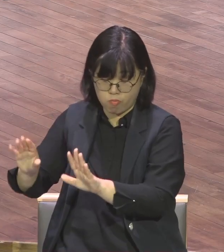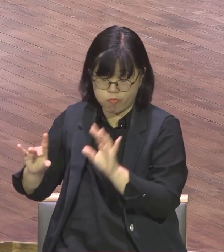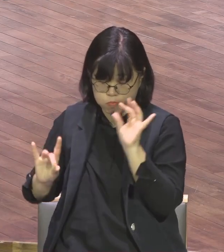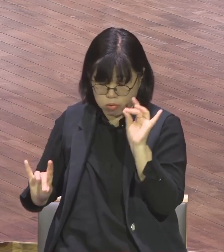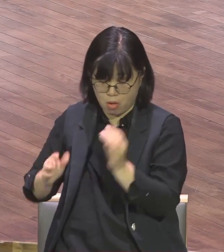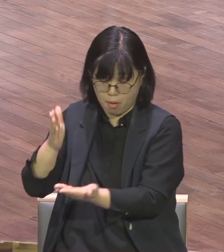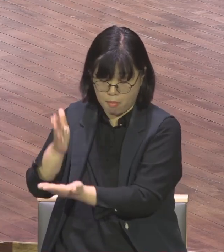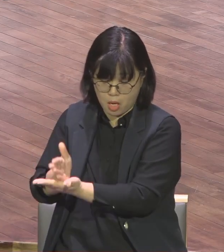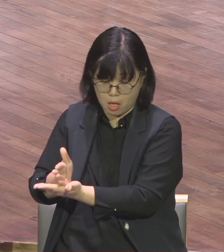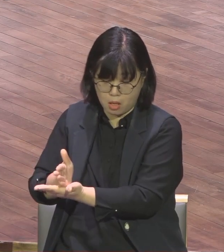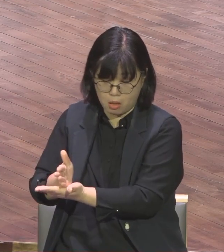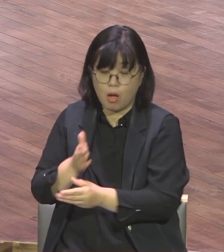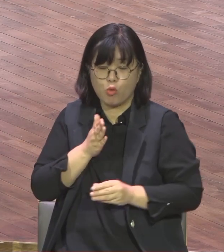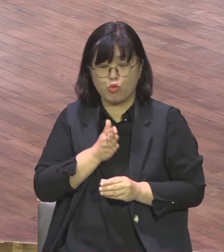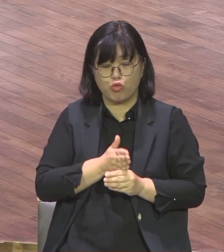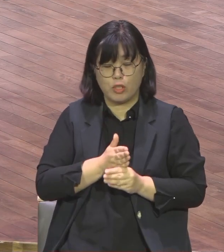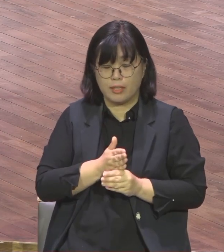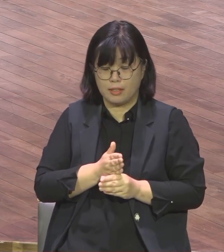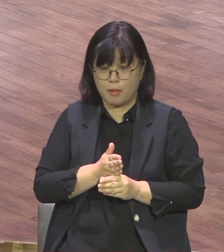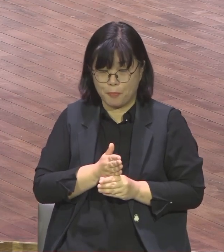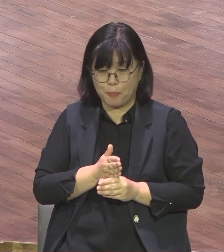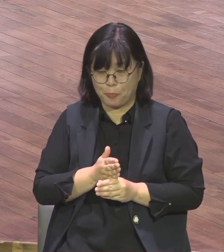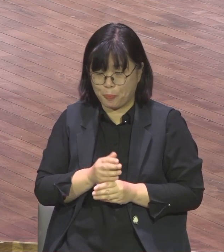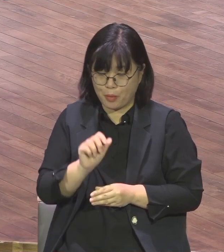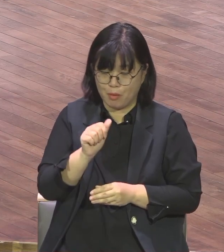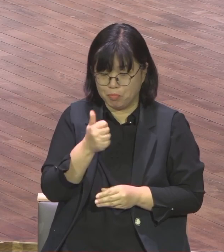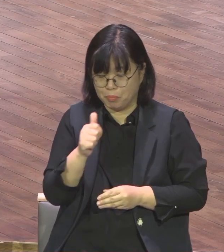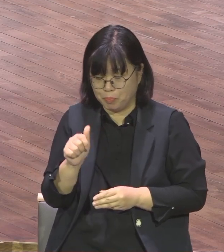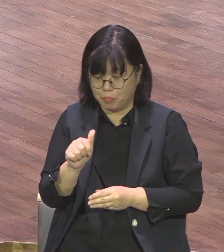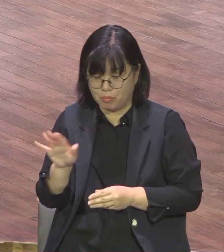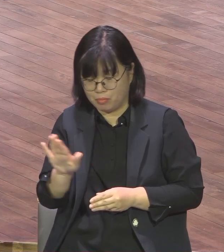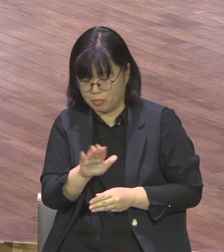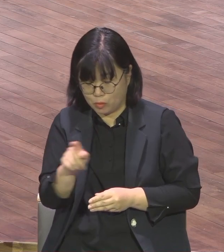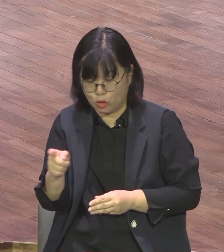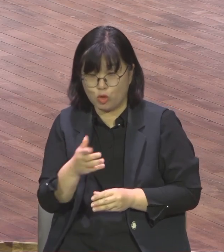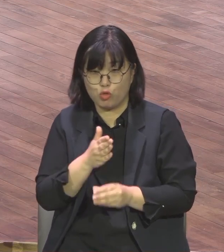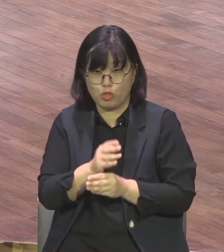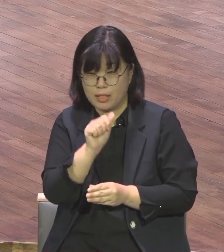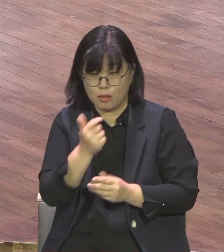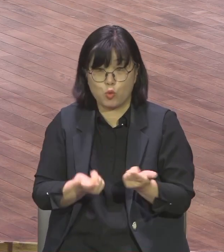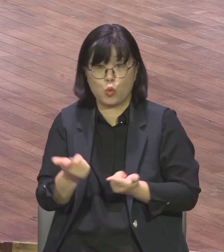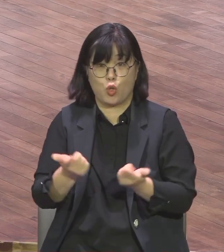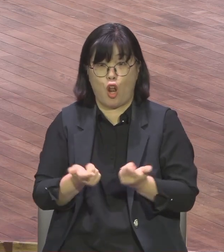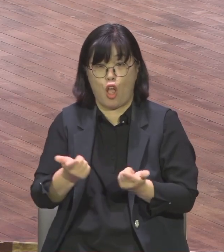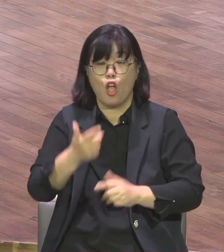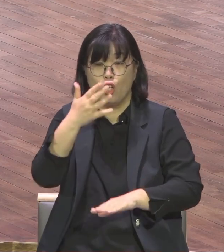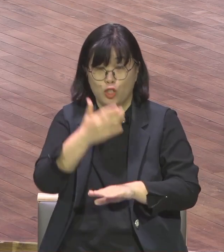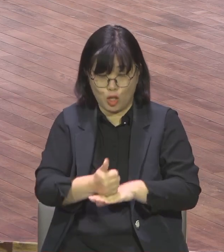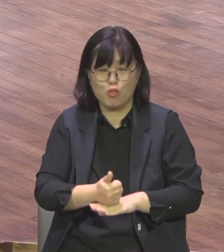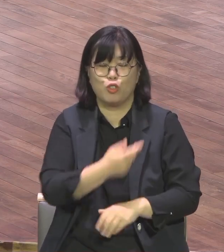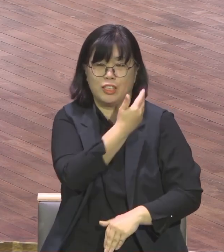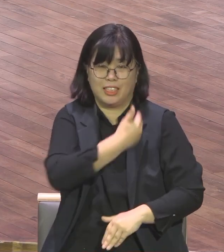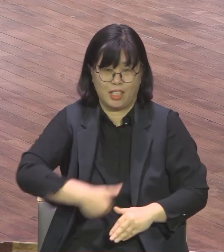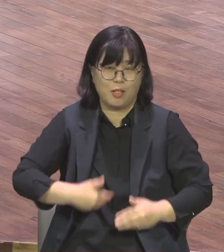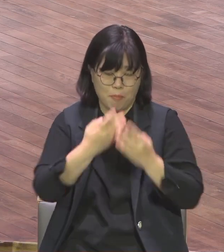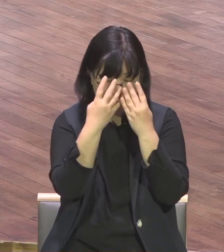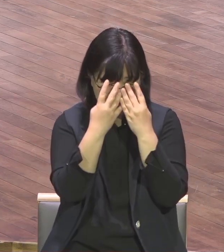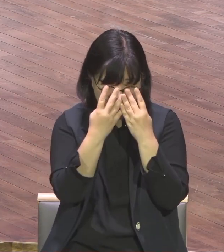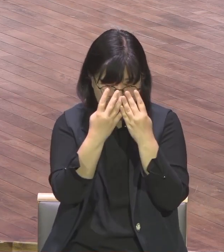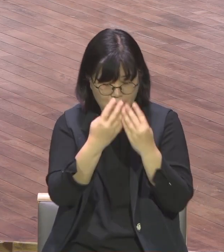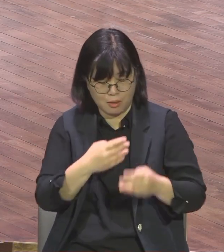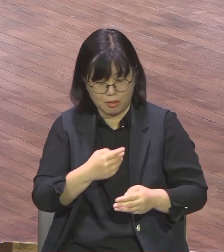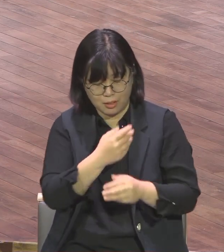놓아주세요. 자, 41절 봅니다. 사도들은 그 이름을 위하여 능욕 받는 일에 합당한 자로서